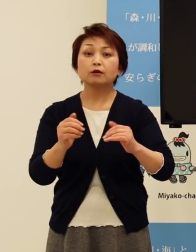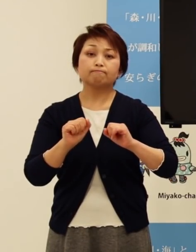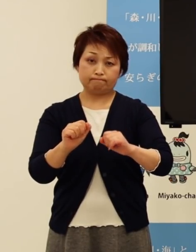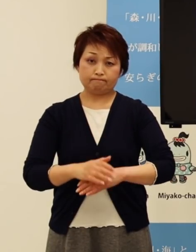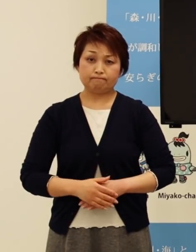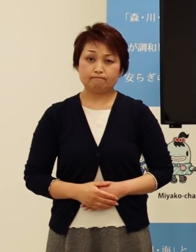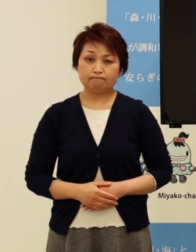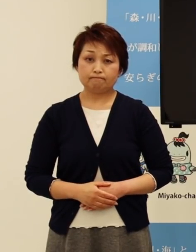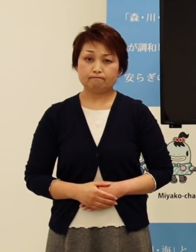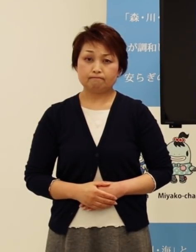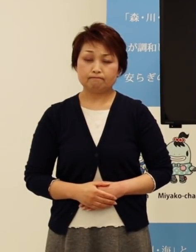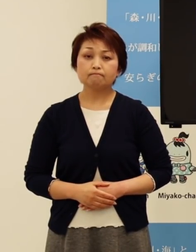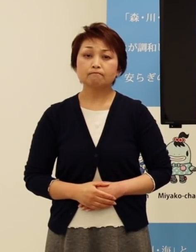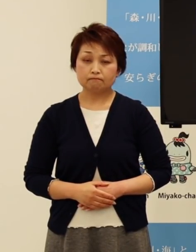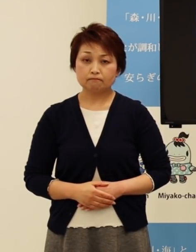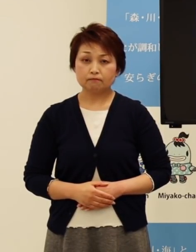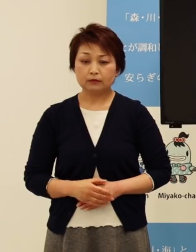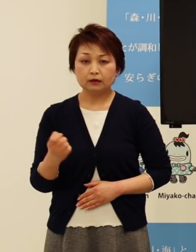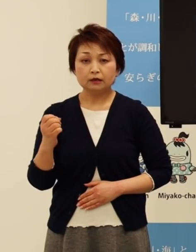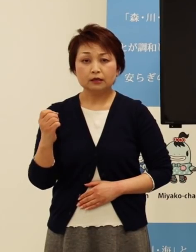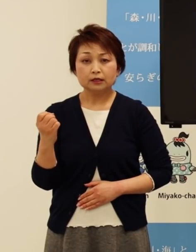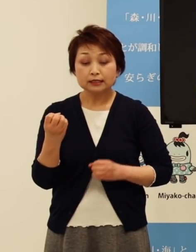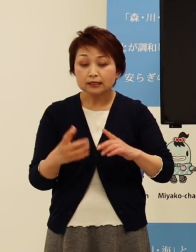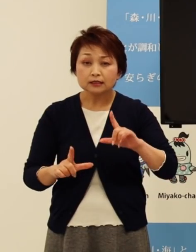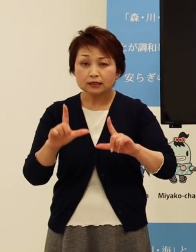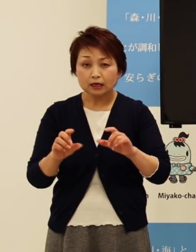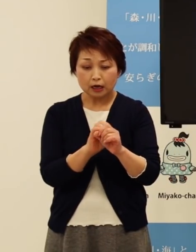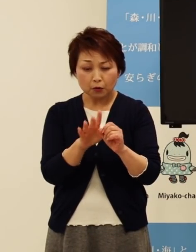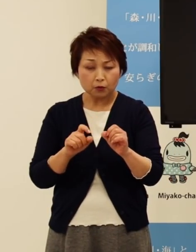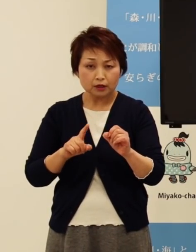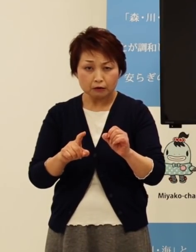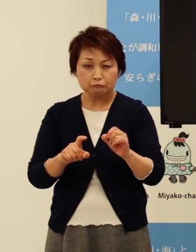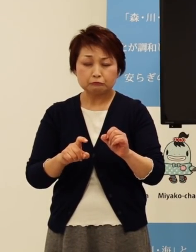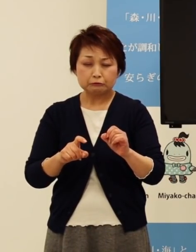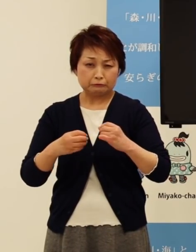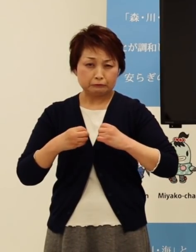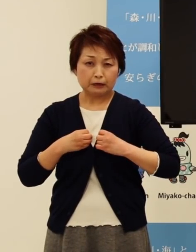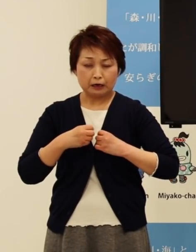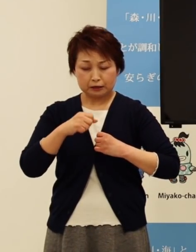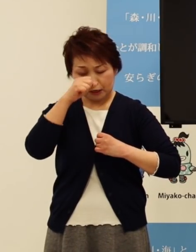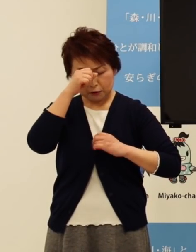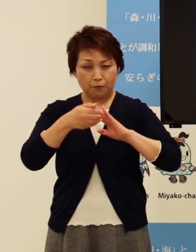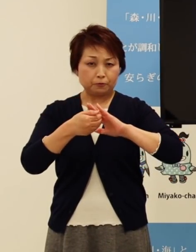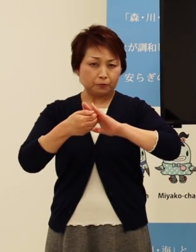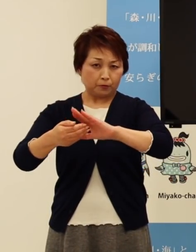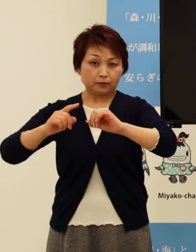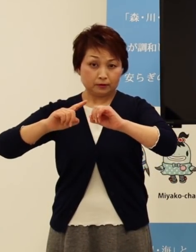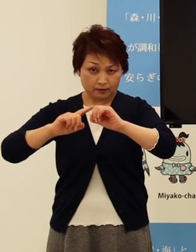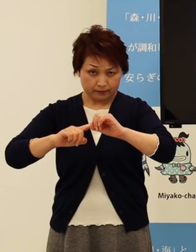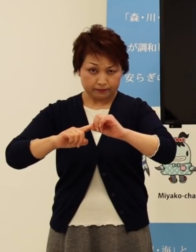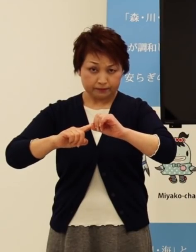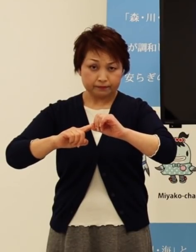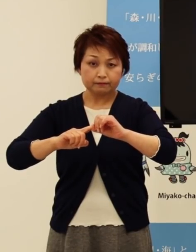ります。新型コロナウイルス感染症予防のため今後